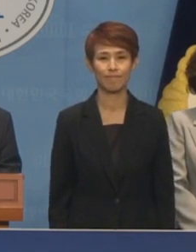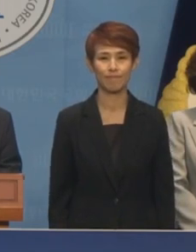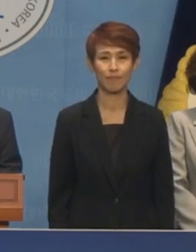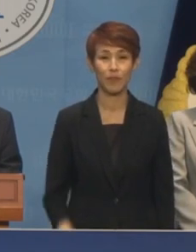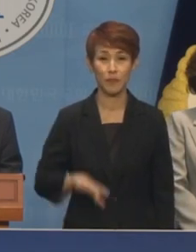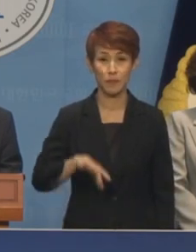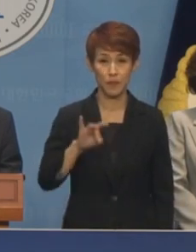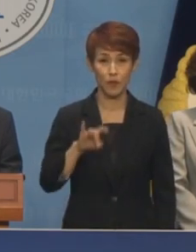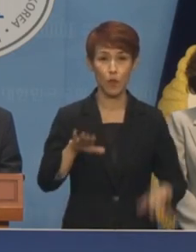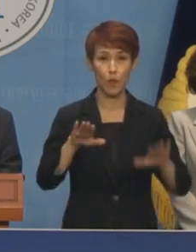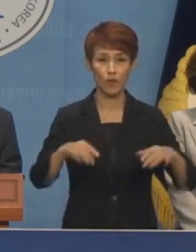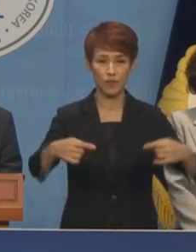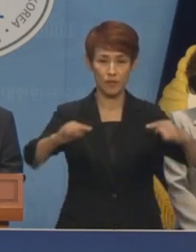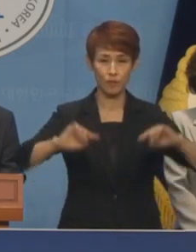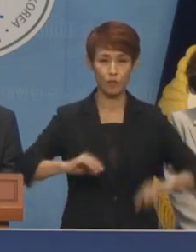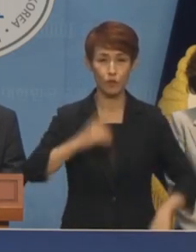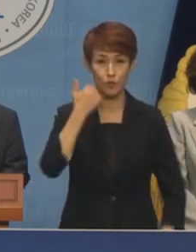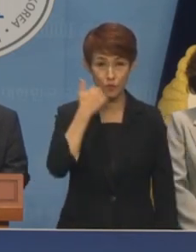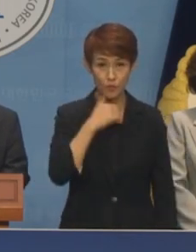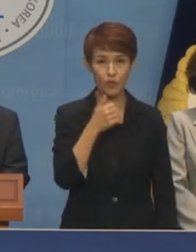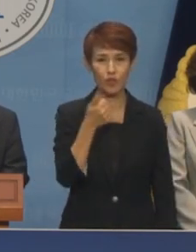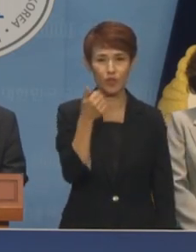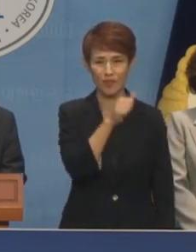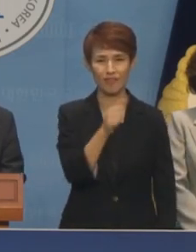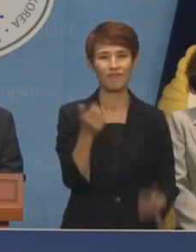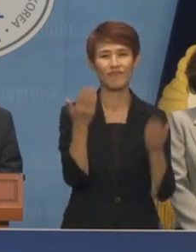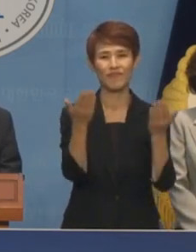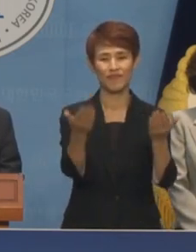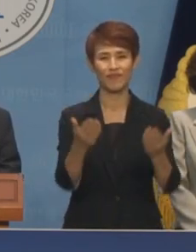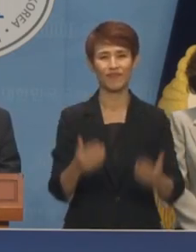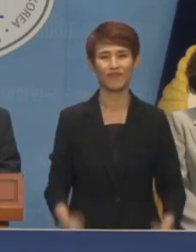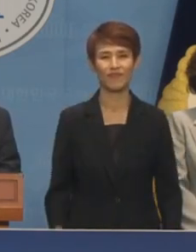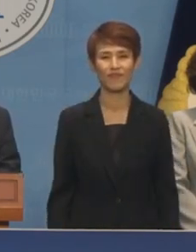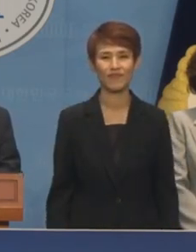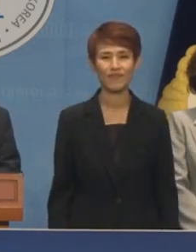앞서서 오늘 참석해 주신 의원님들을 소개하겠습니다.